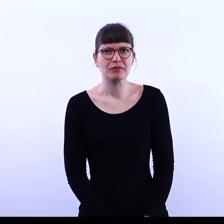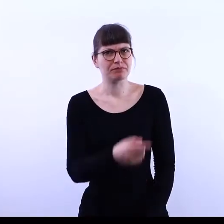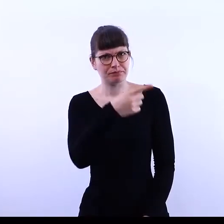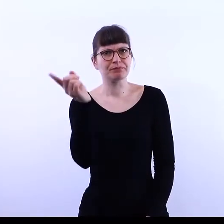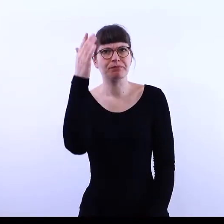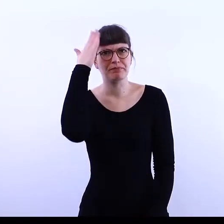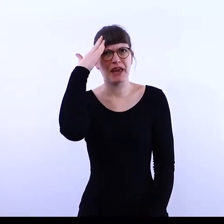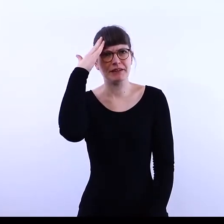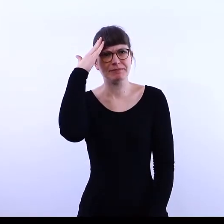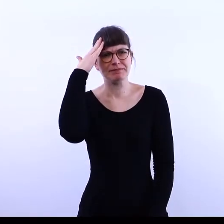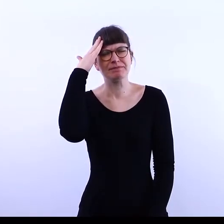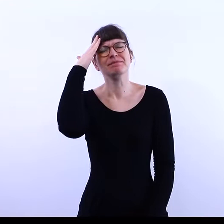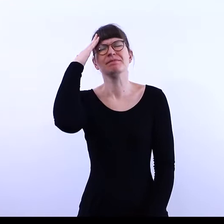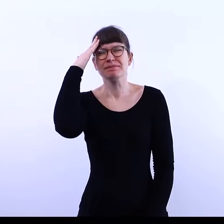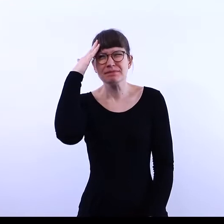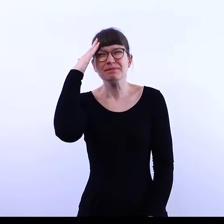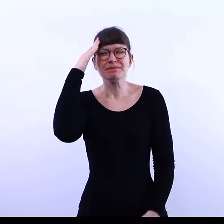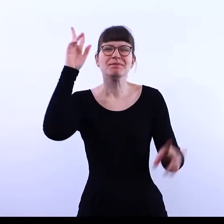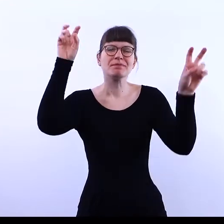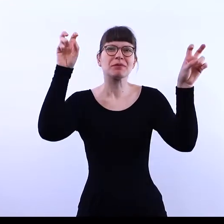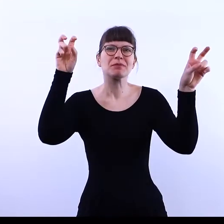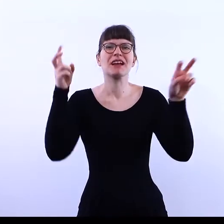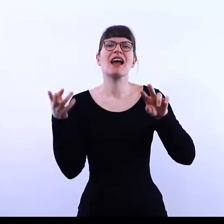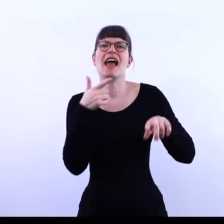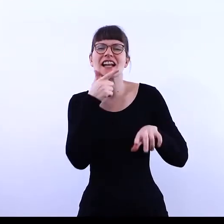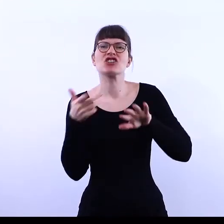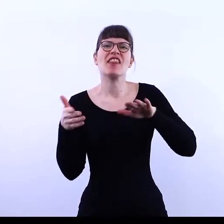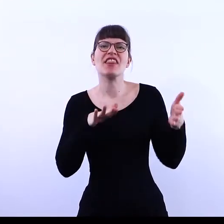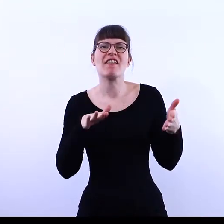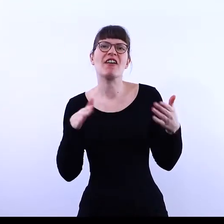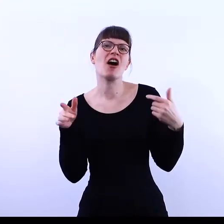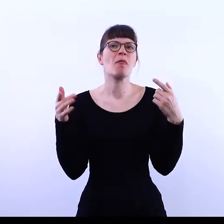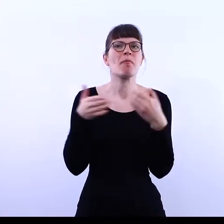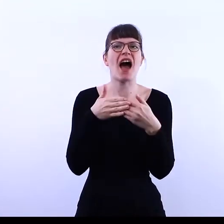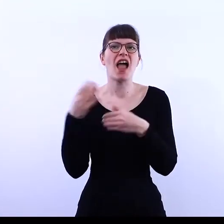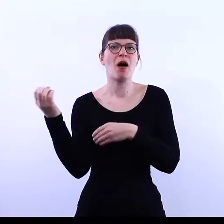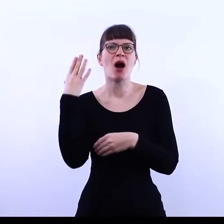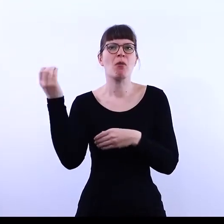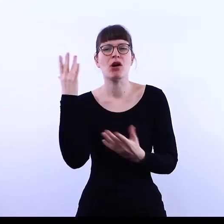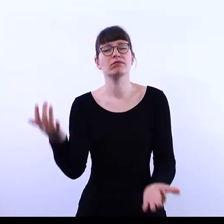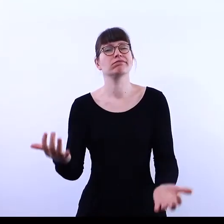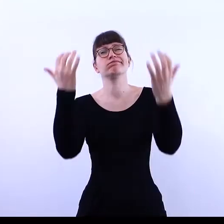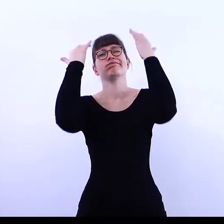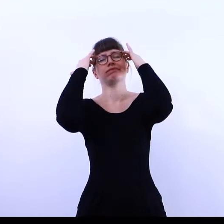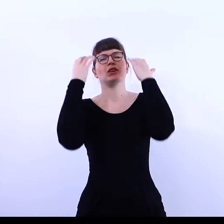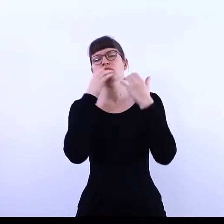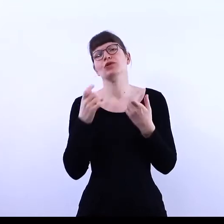vielleicht das Phänomen Death by PowerPoint, das möchte ich vermeiden. Und stattdessen ein paar Gedanken, die